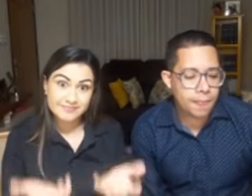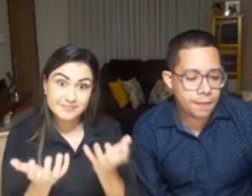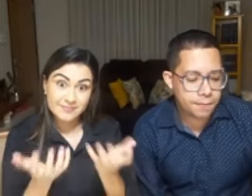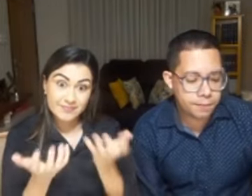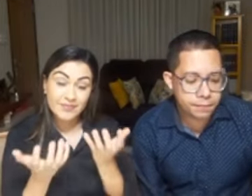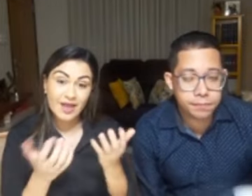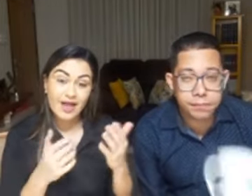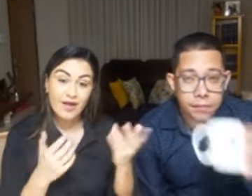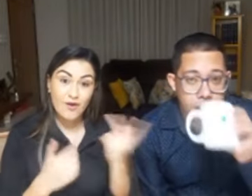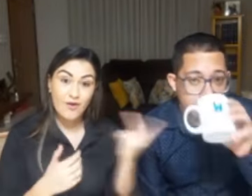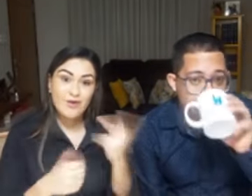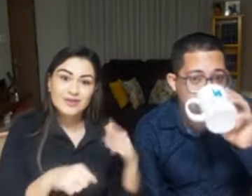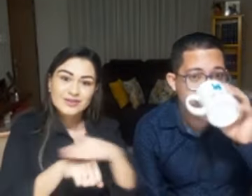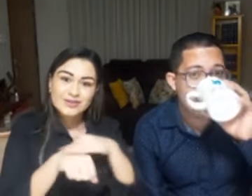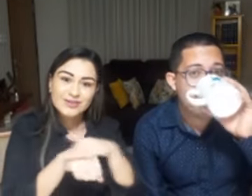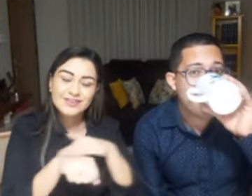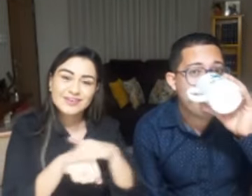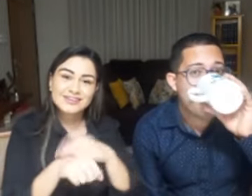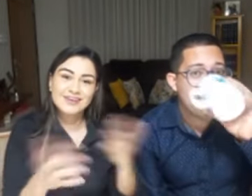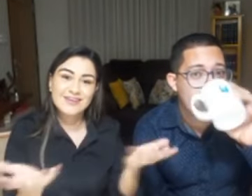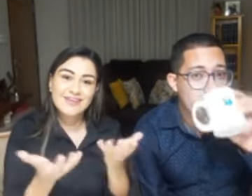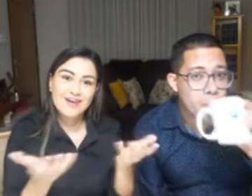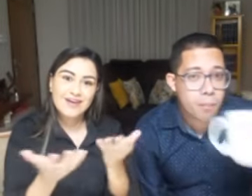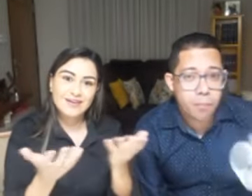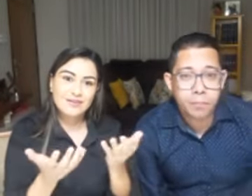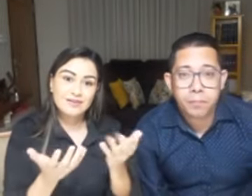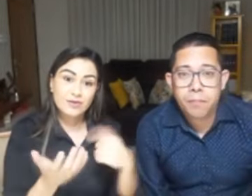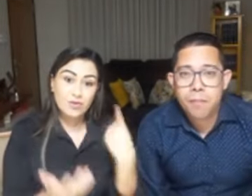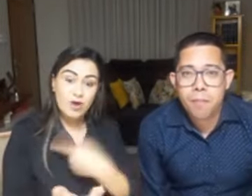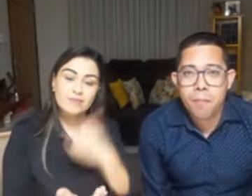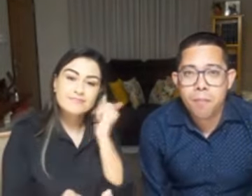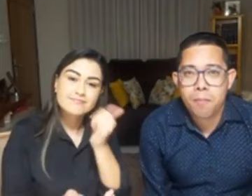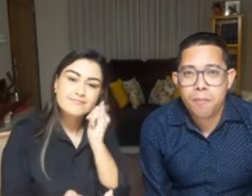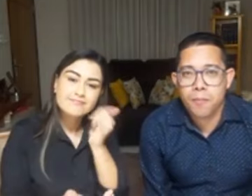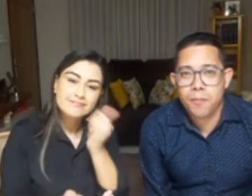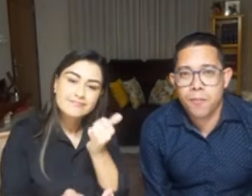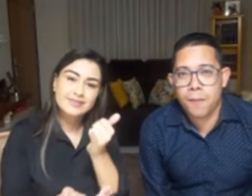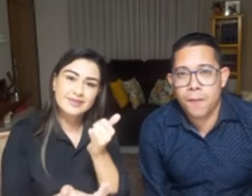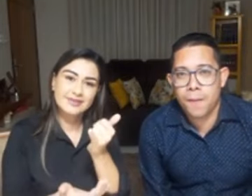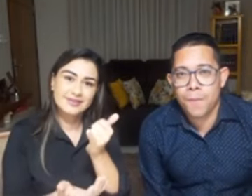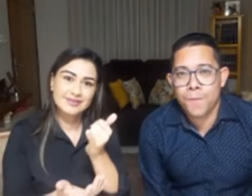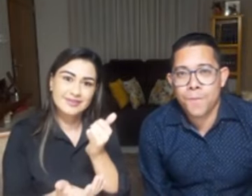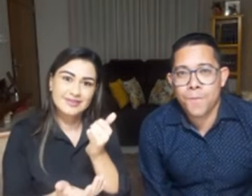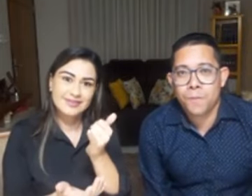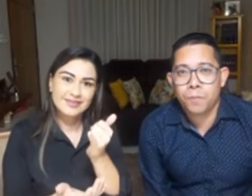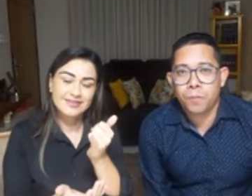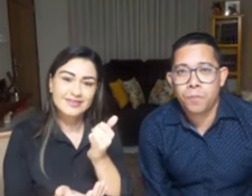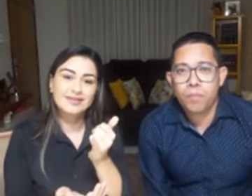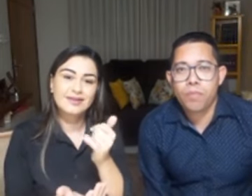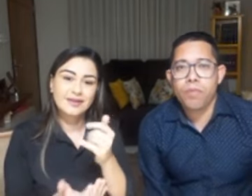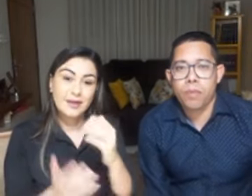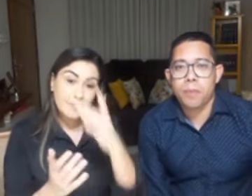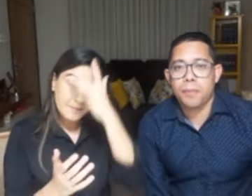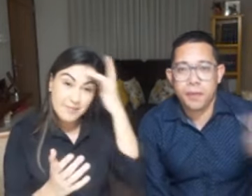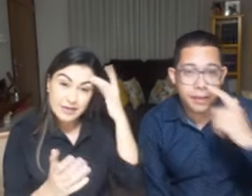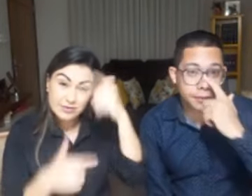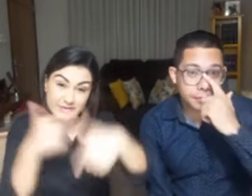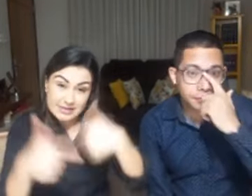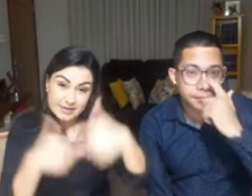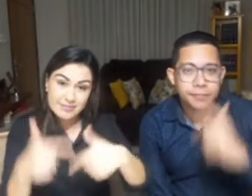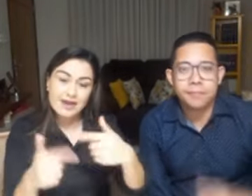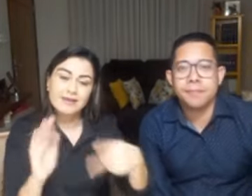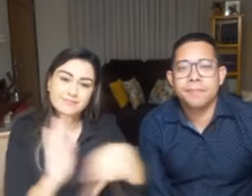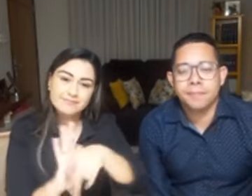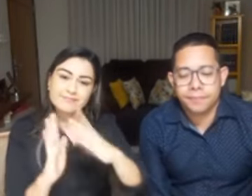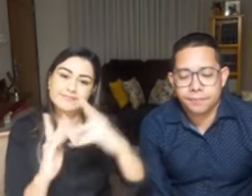agora, vocês dois, dessem, então, uma palavra para essas pessoas que estão na igreja, que trabalham com